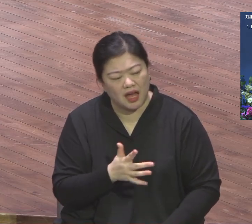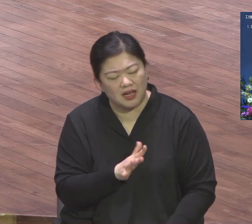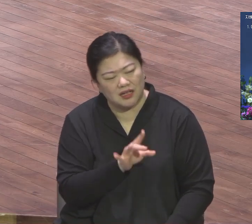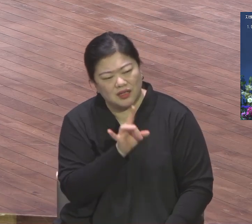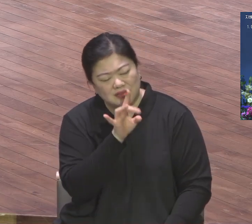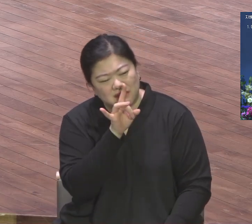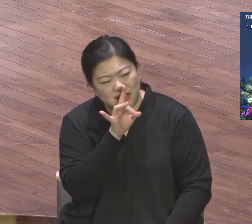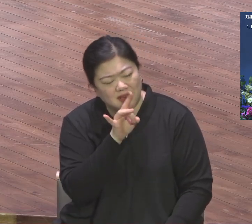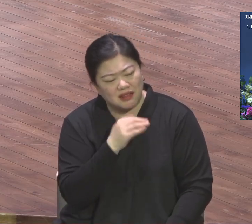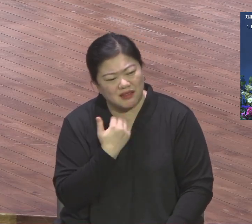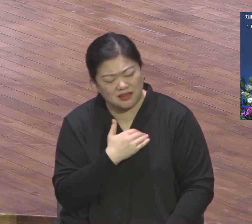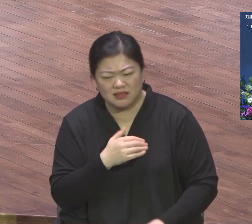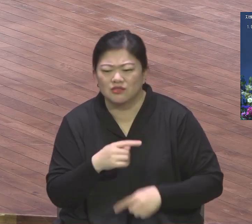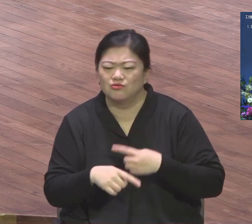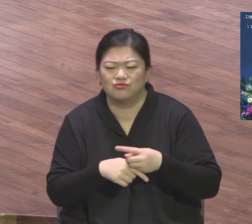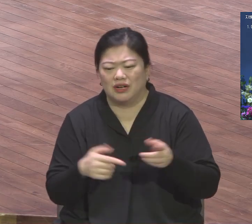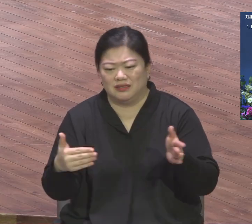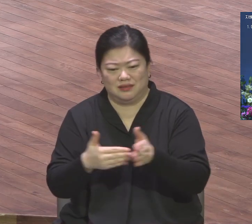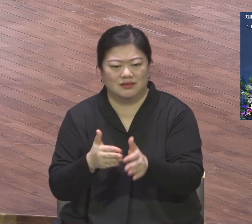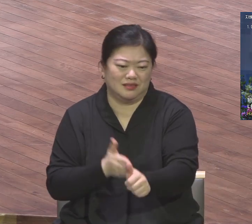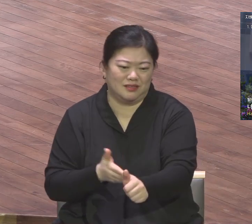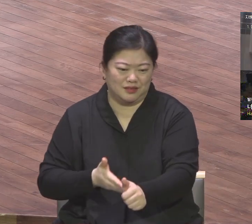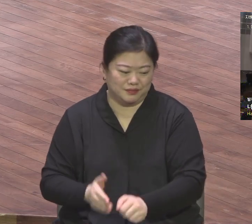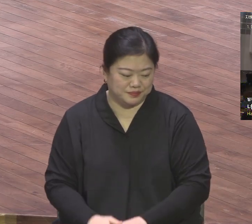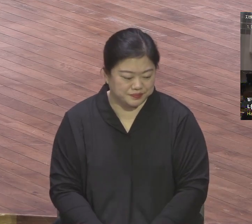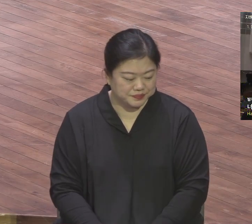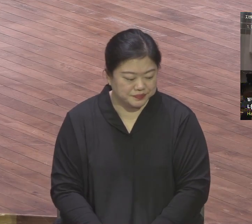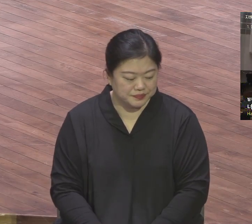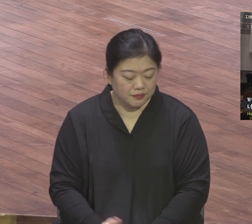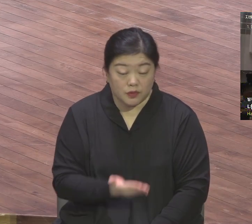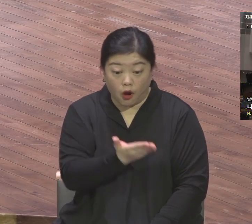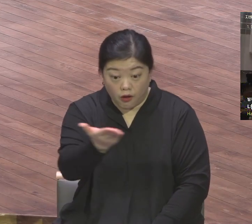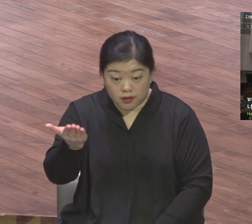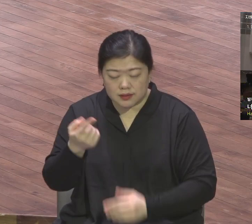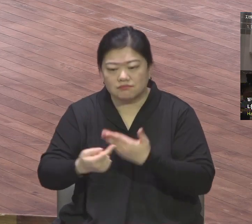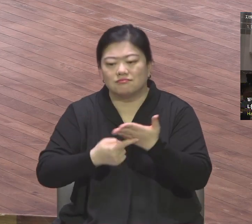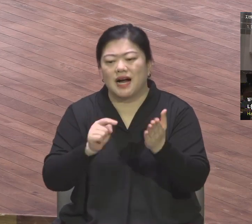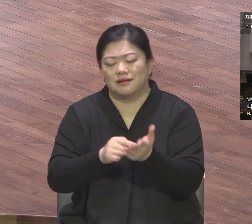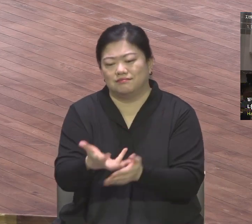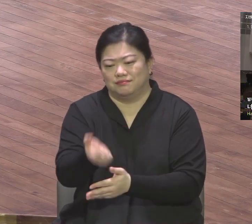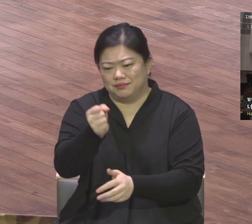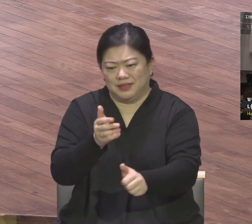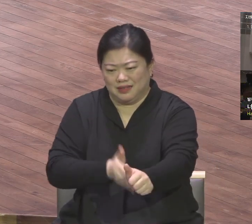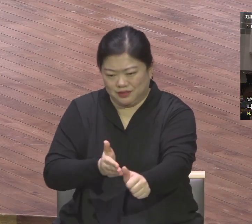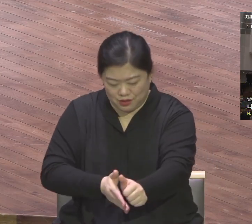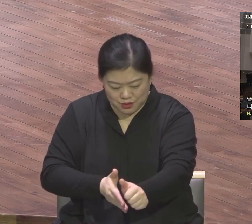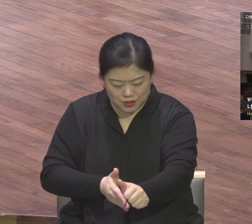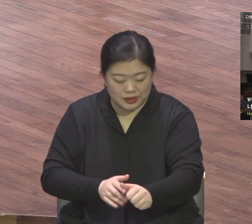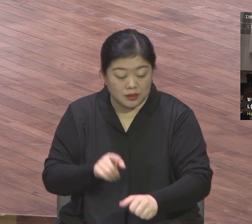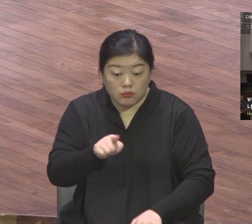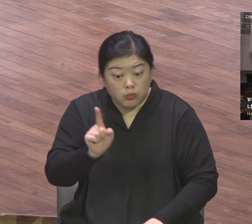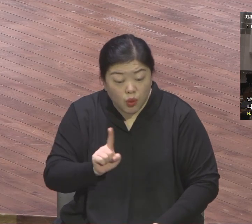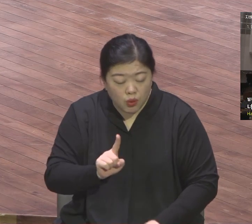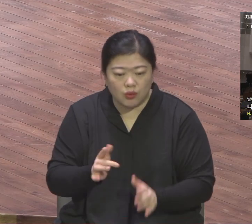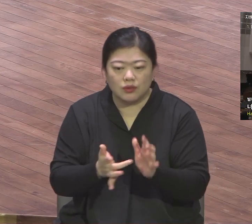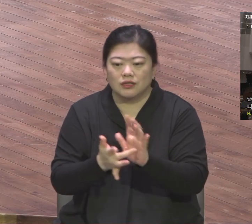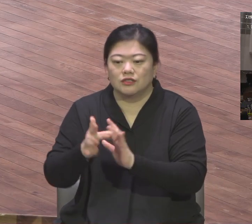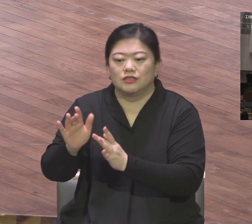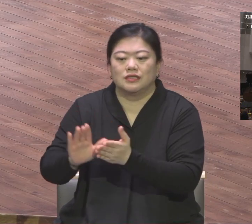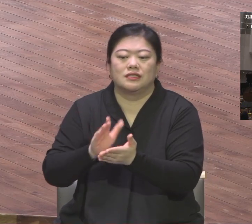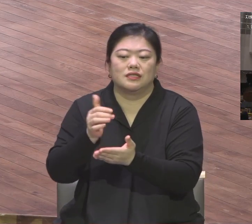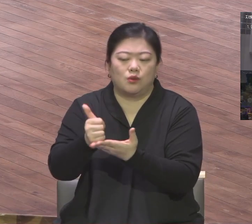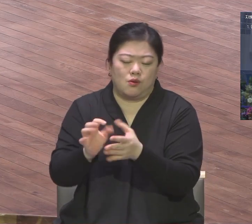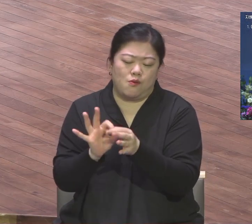바울도 빌립보 2장 5절에 이렇게 강조합니다. 너희 안에 이 마음을 품으라. 곧 그리스도 예수의 마음이니 그랬어요.